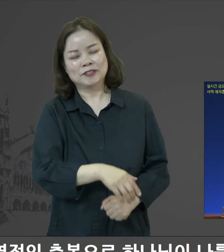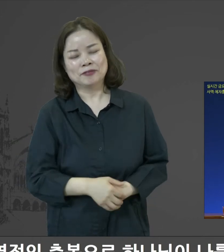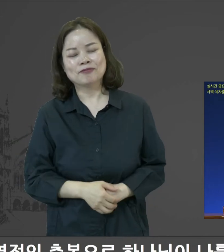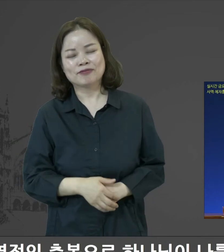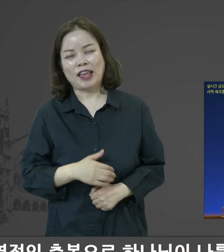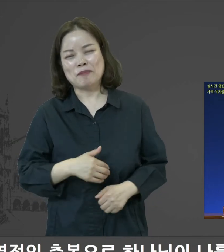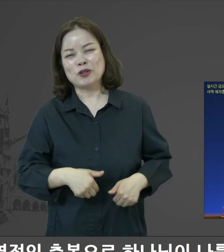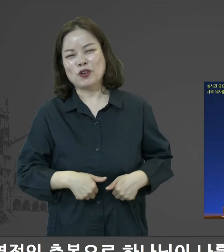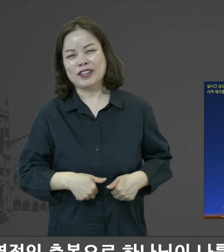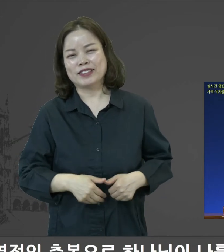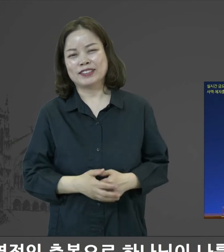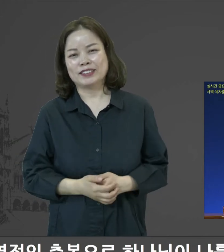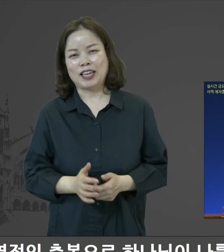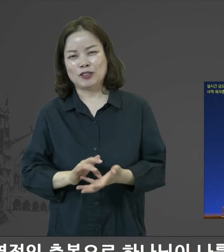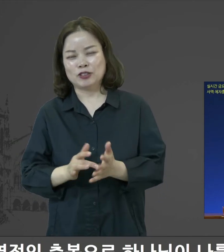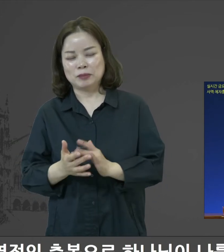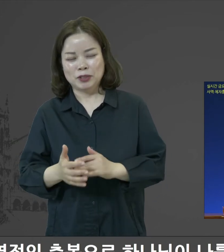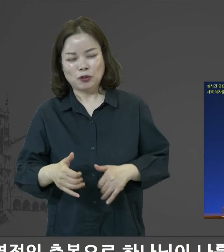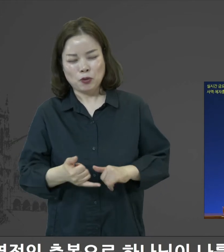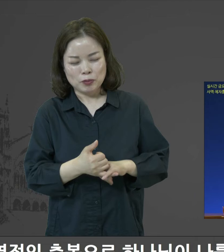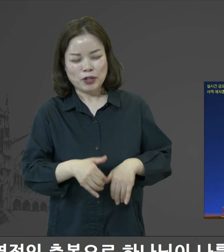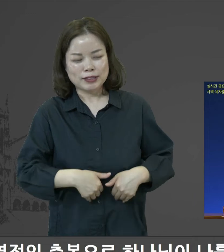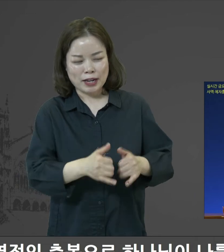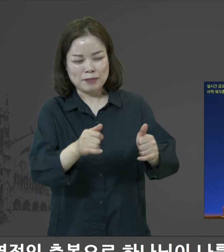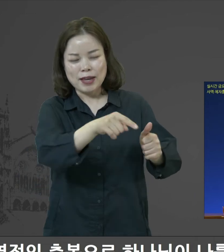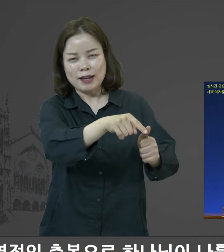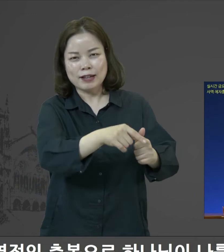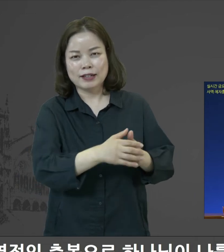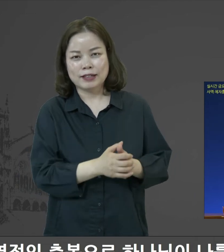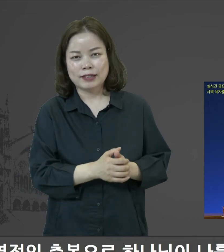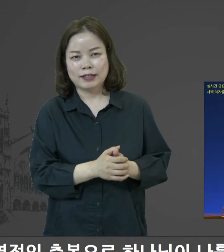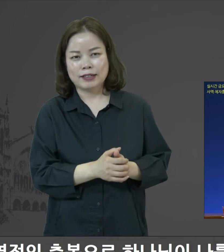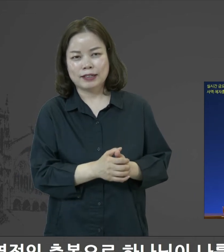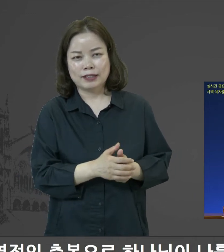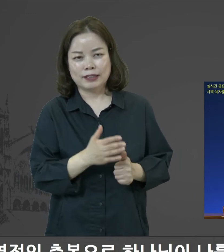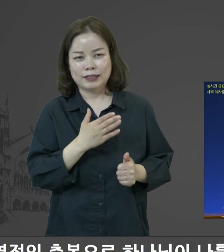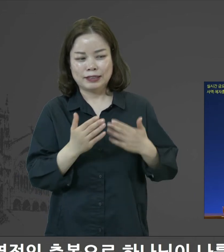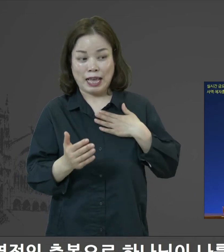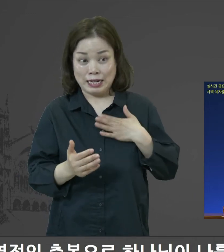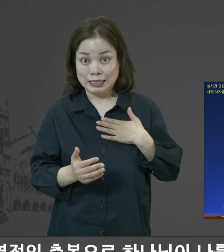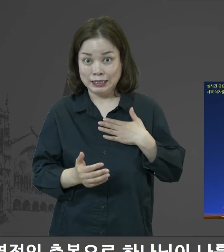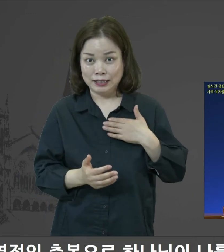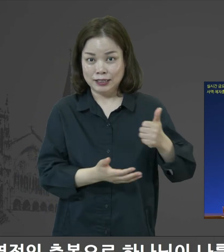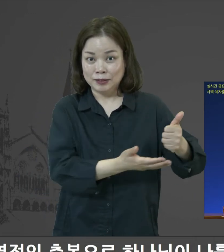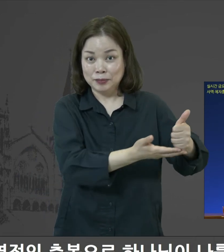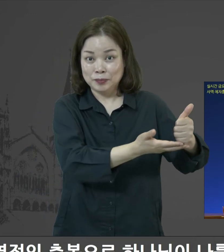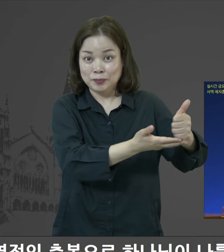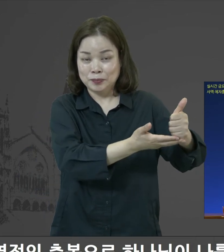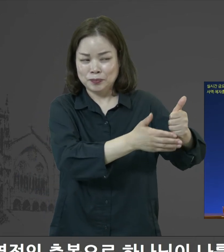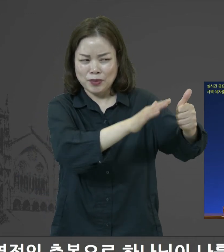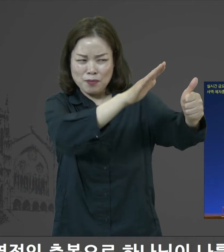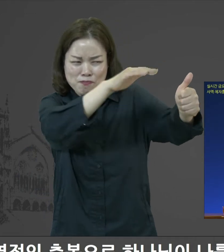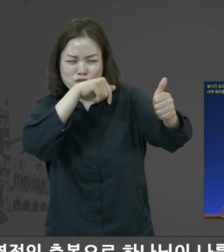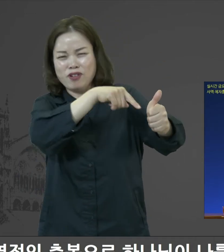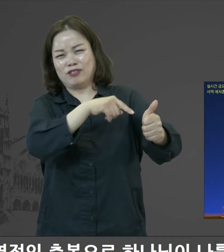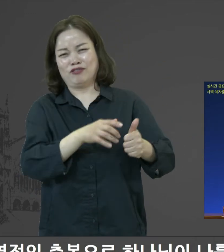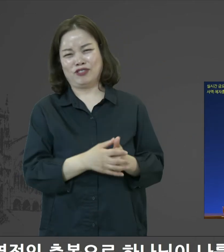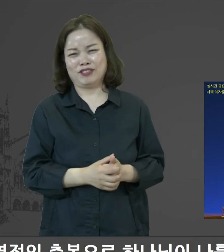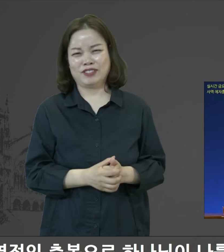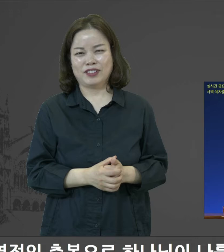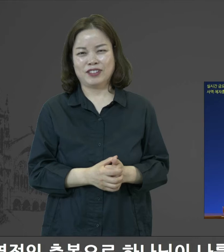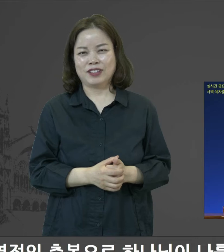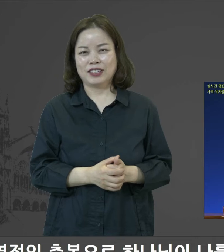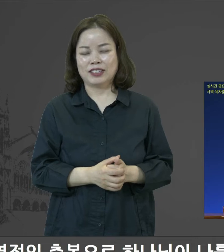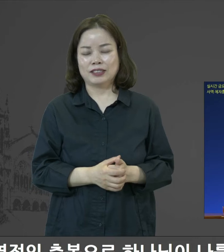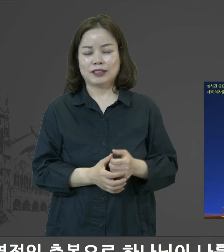내가 필요하다, 내가 쓸만하다 해서 나를 이렇게 불러주셨구나.